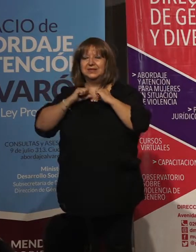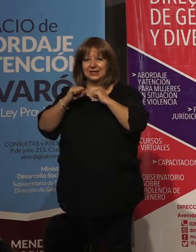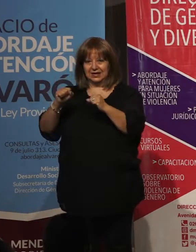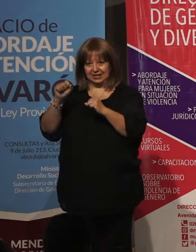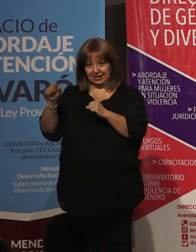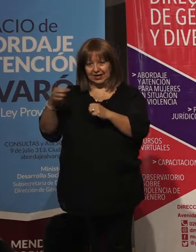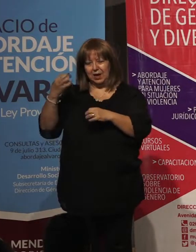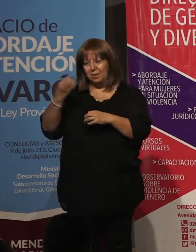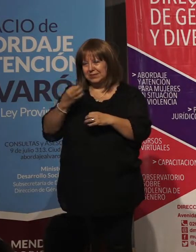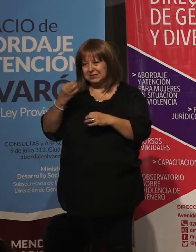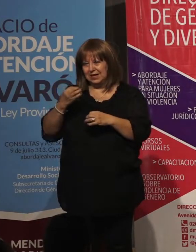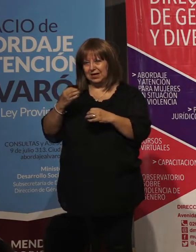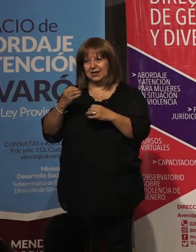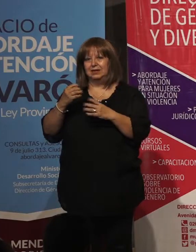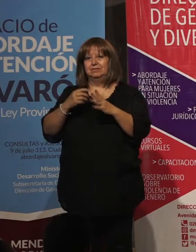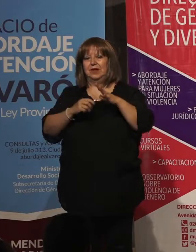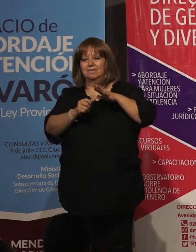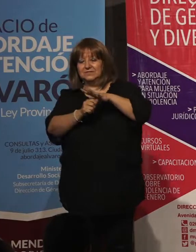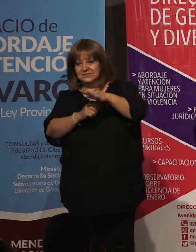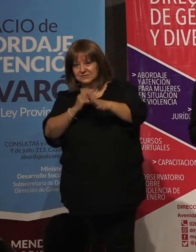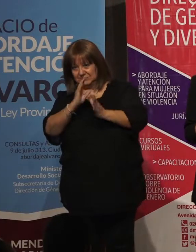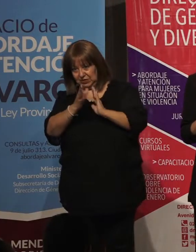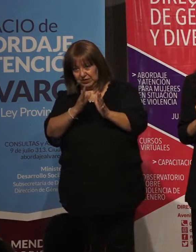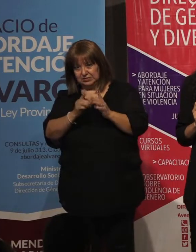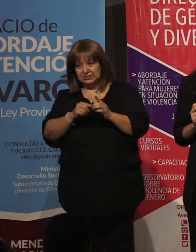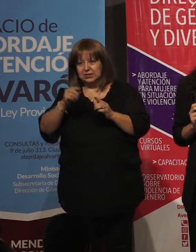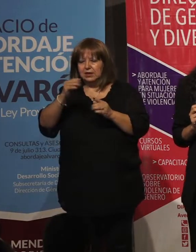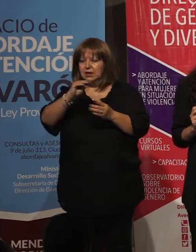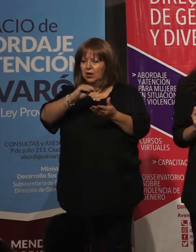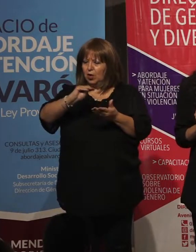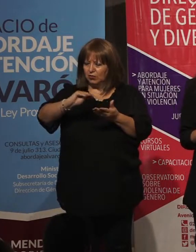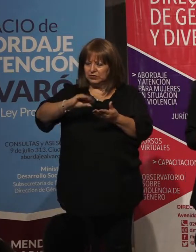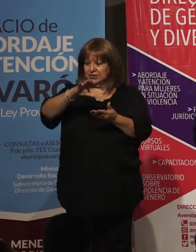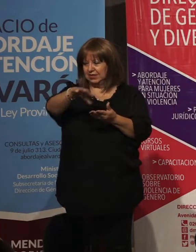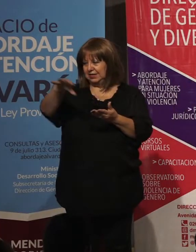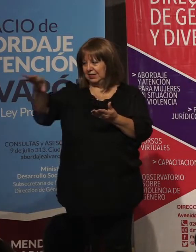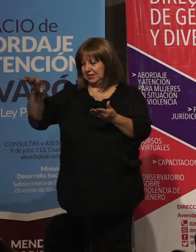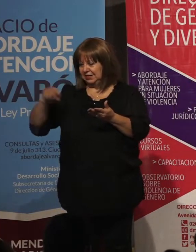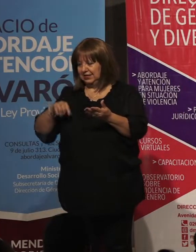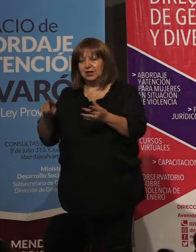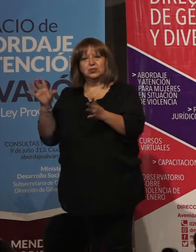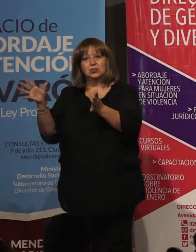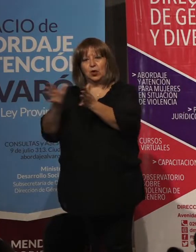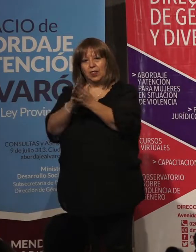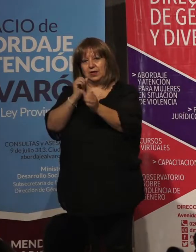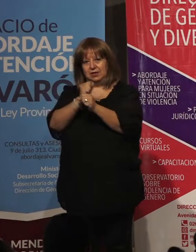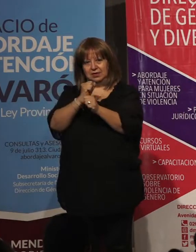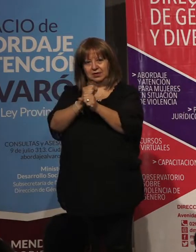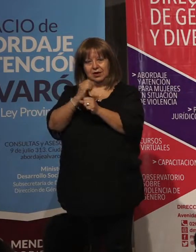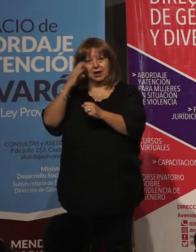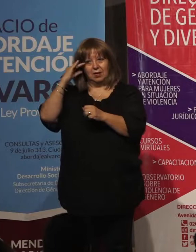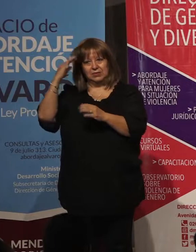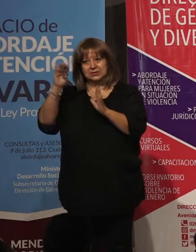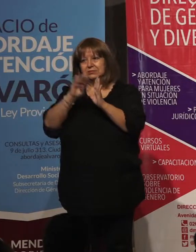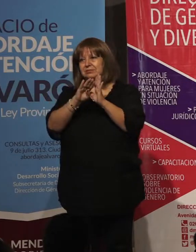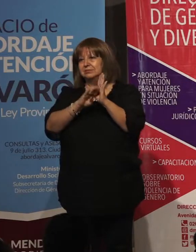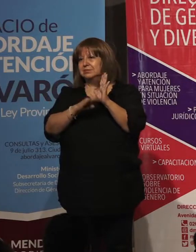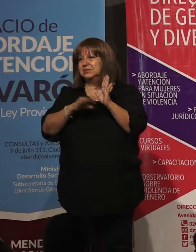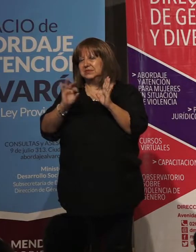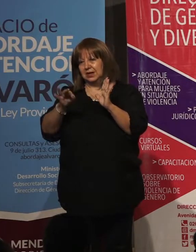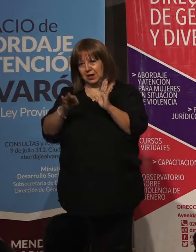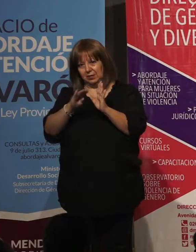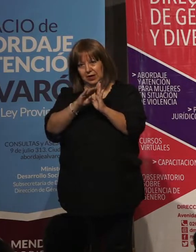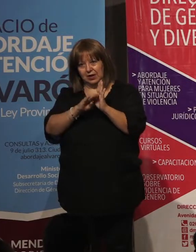género. Estas unidades fiscales están capacitadas y trabajan día a día con los protocolos de violencia de